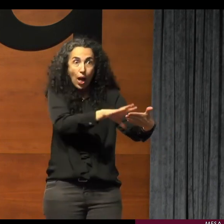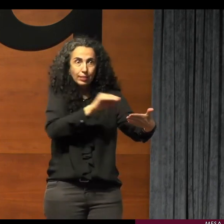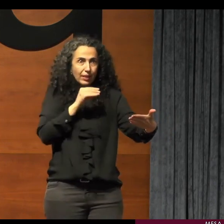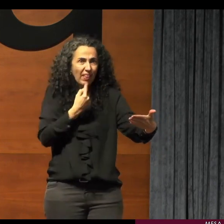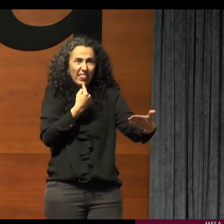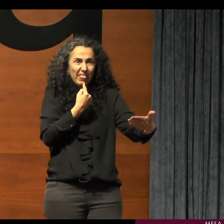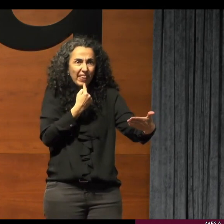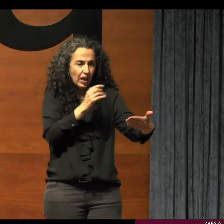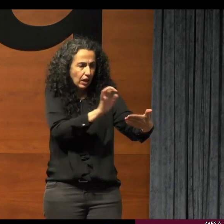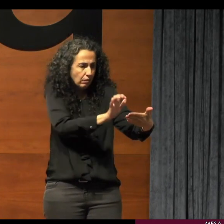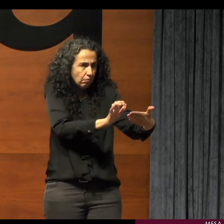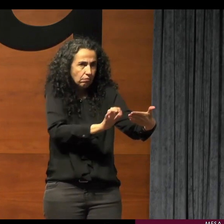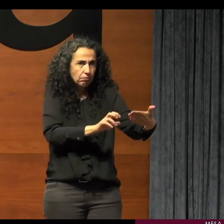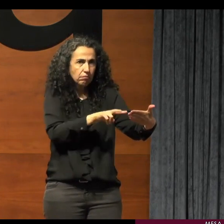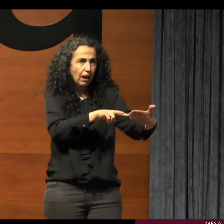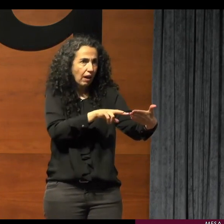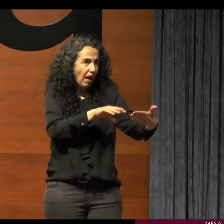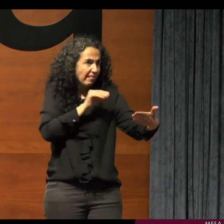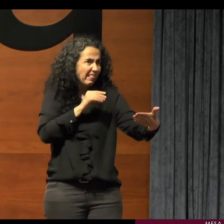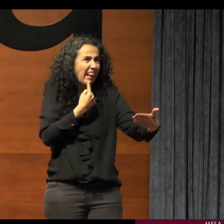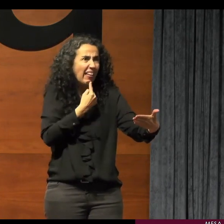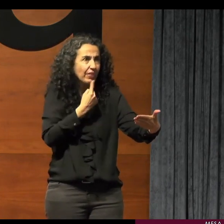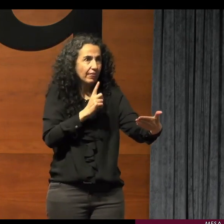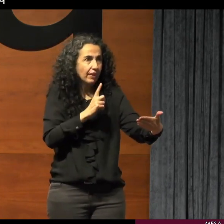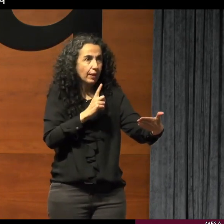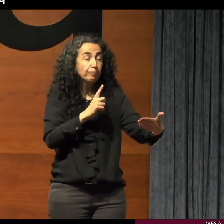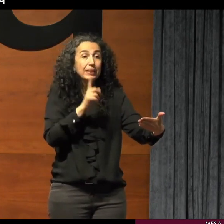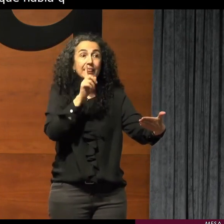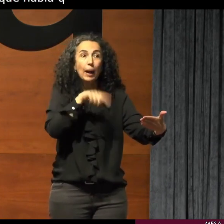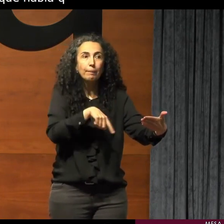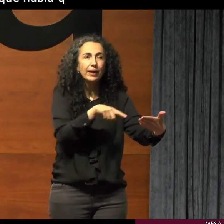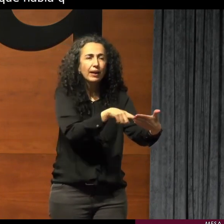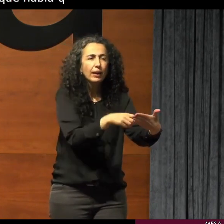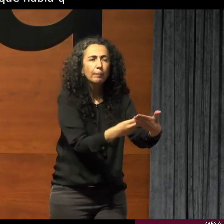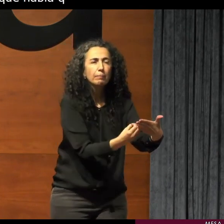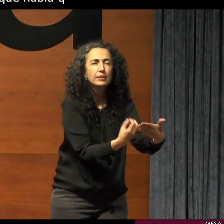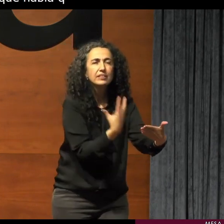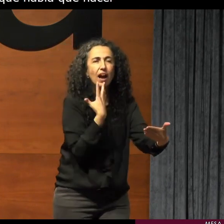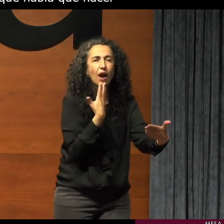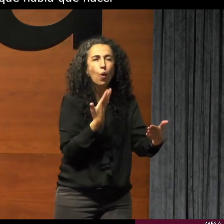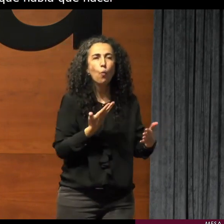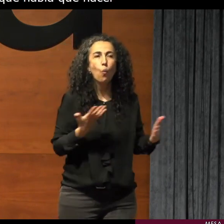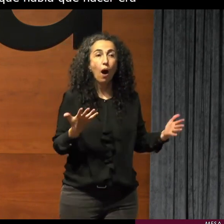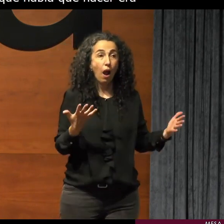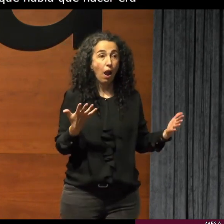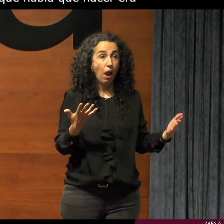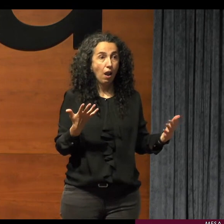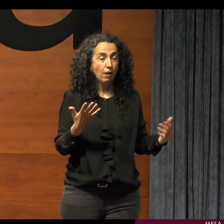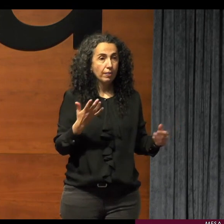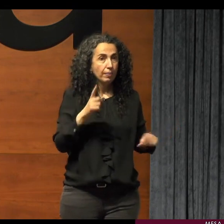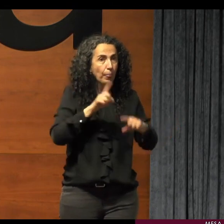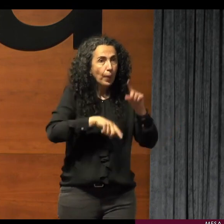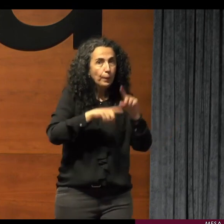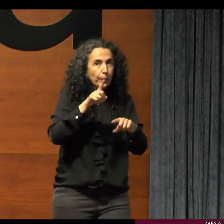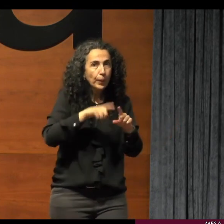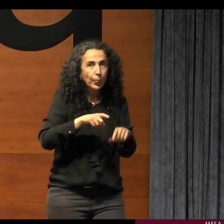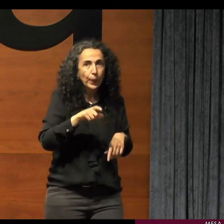y lo primero que había que hacer era entender qué decía la letra. No, pero qué decía la letra y qué mensaje